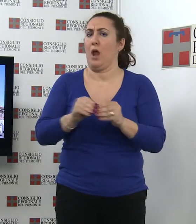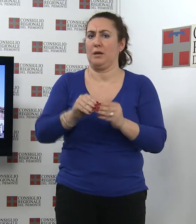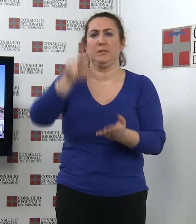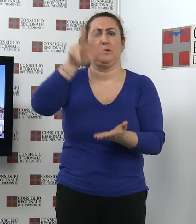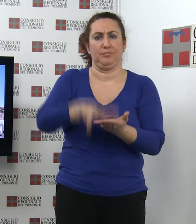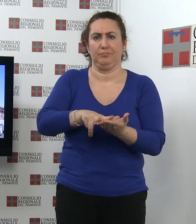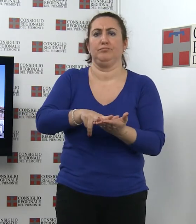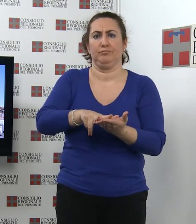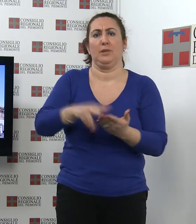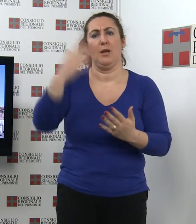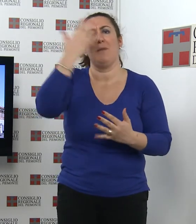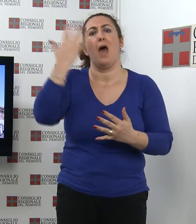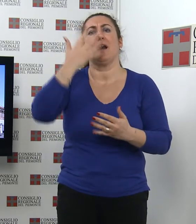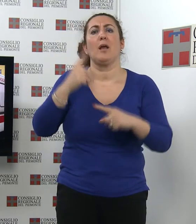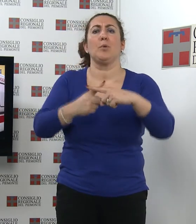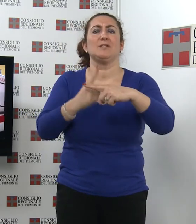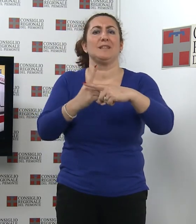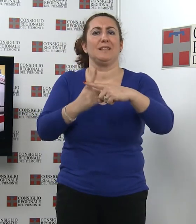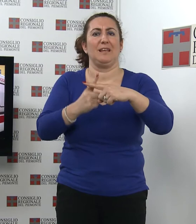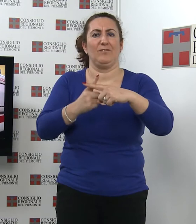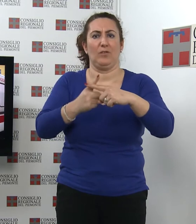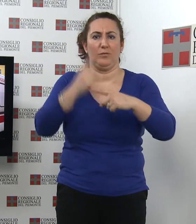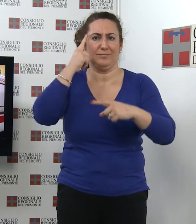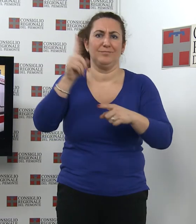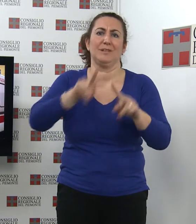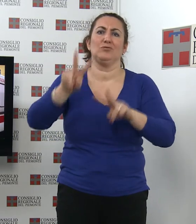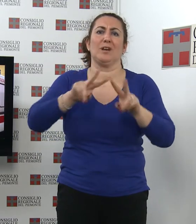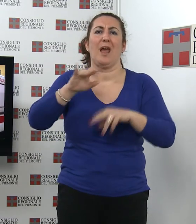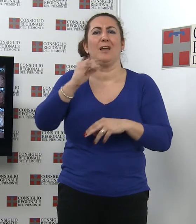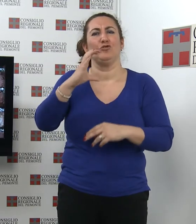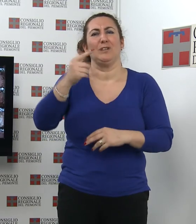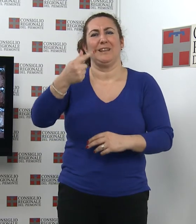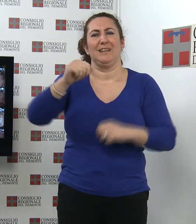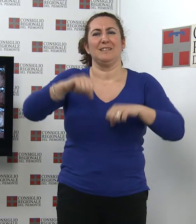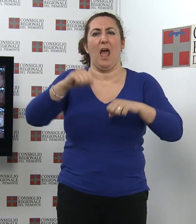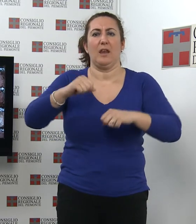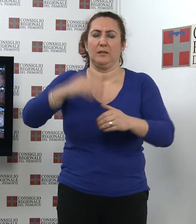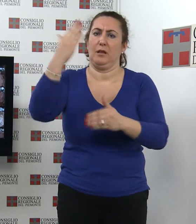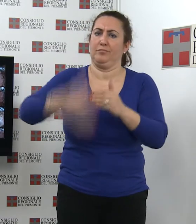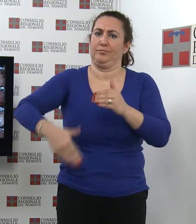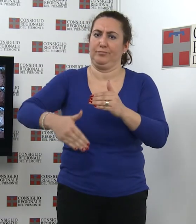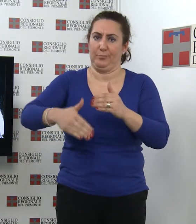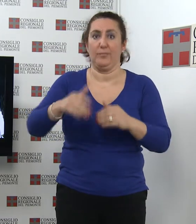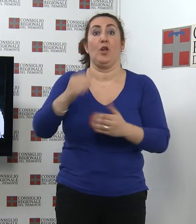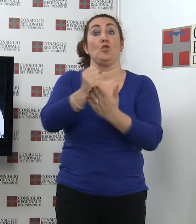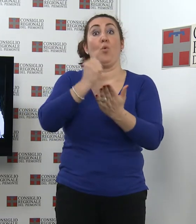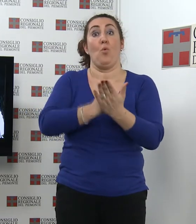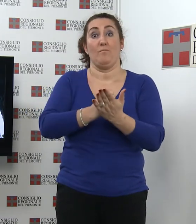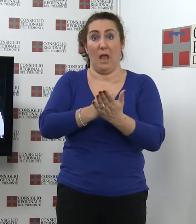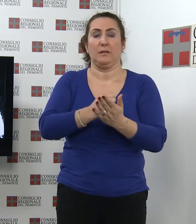deliberazione proposta dalla Giunta che mette fine alla frammentazione dell'ICT in sanità. Il documento chiarisce i compiti del CSI e i rapporti